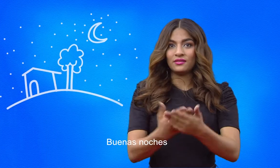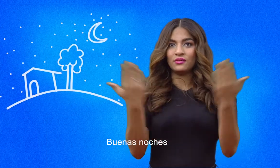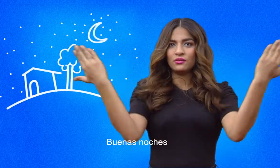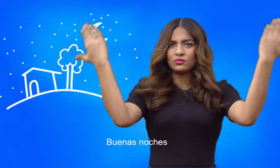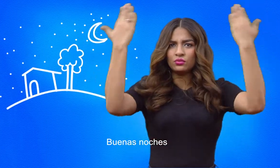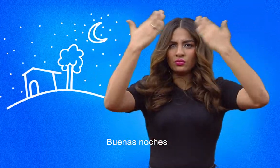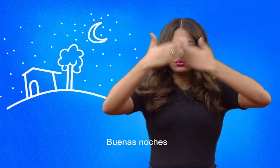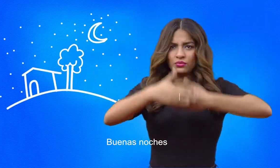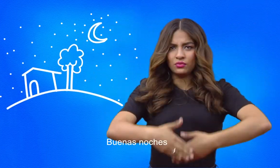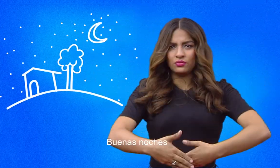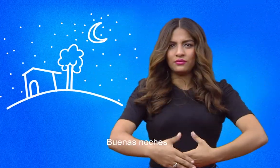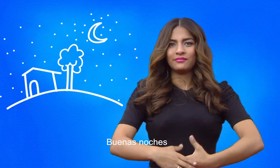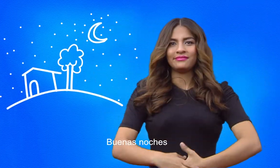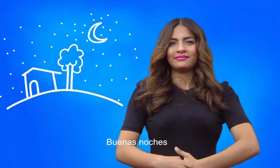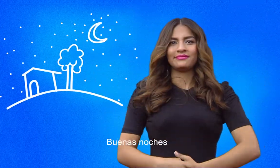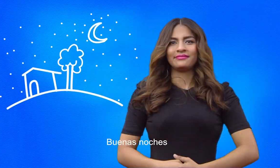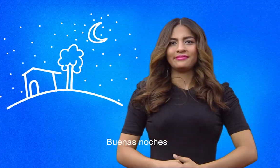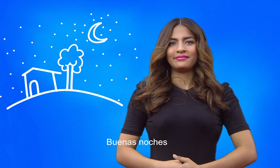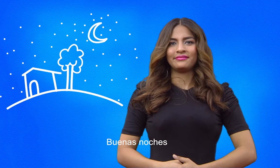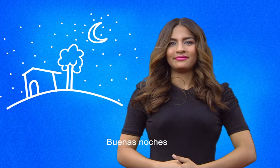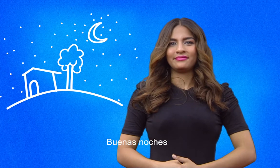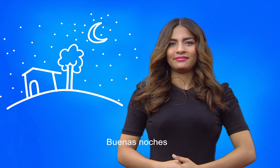Buenas noches.